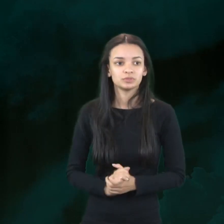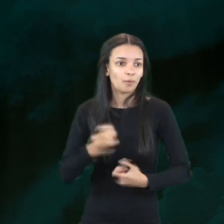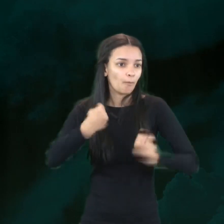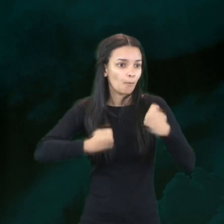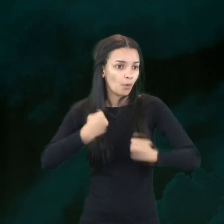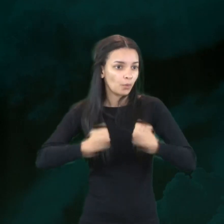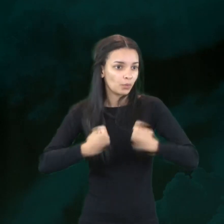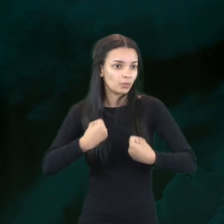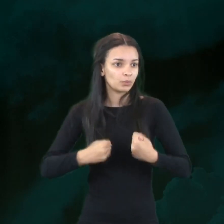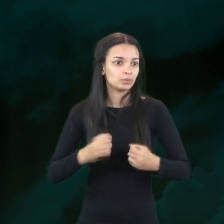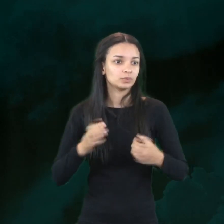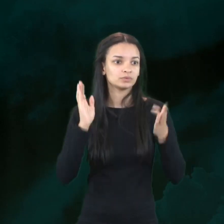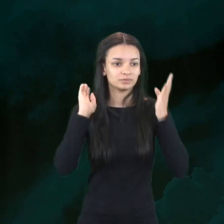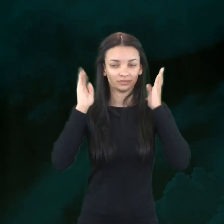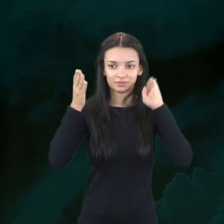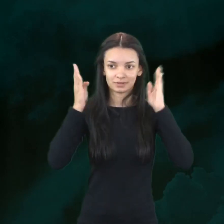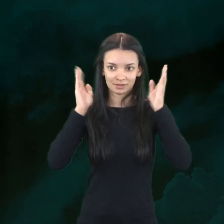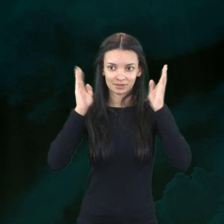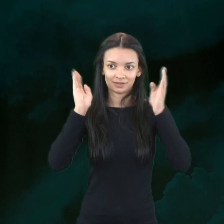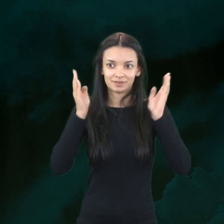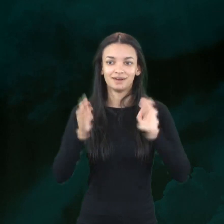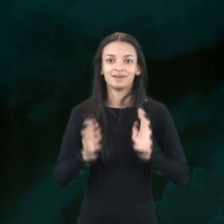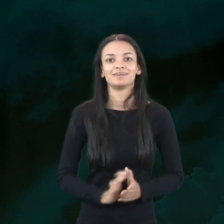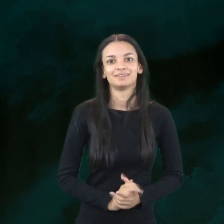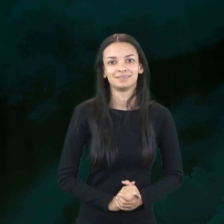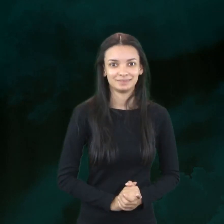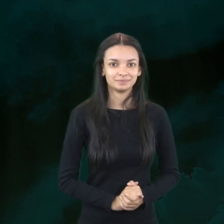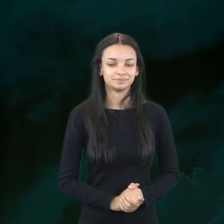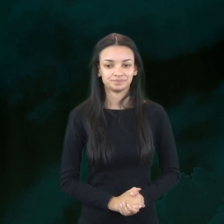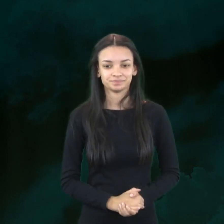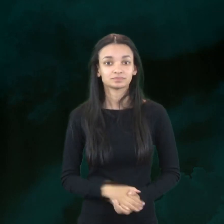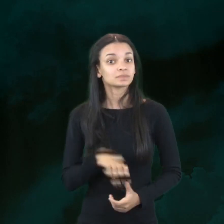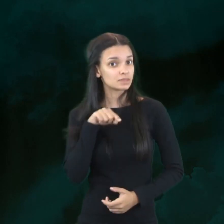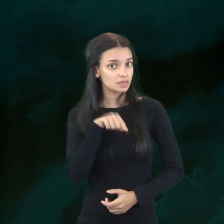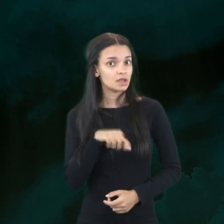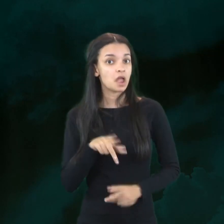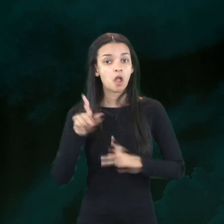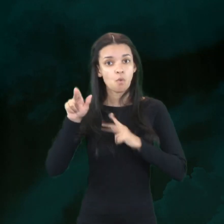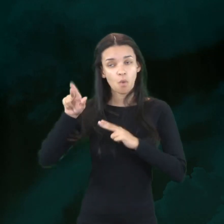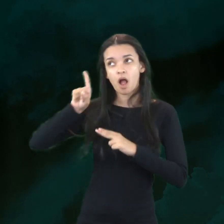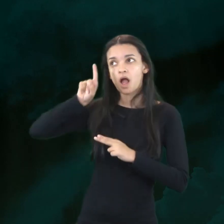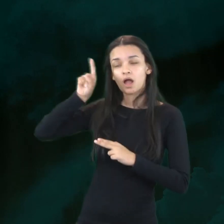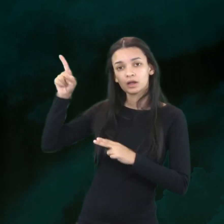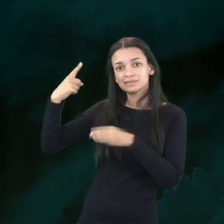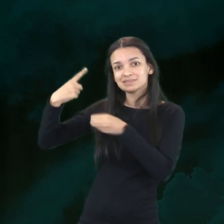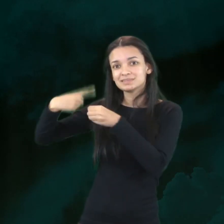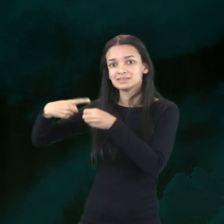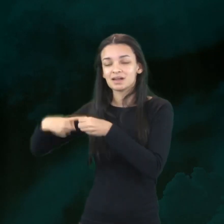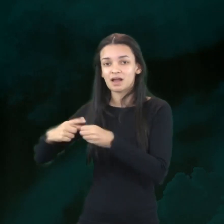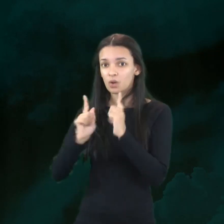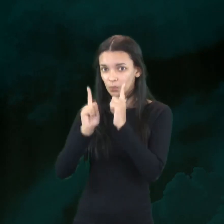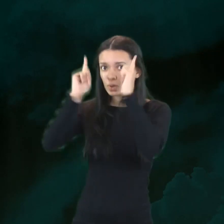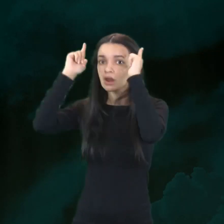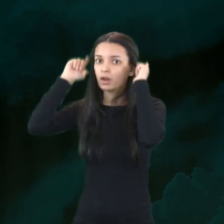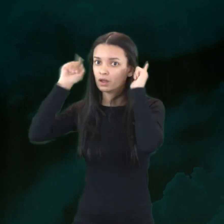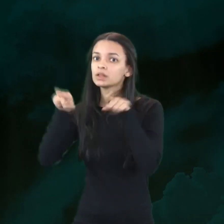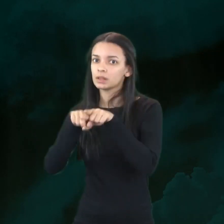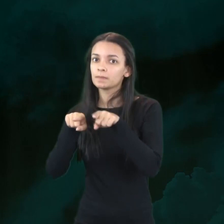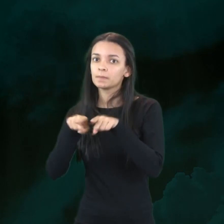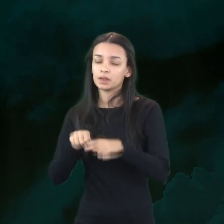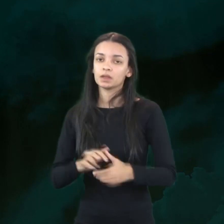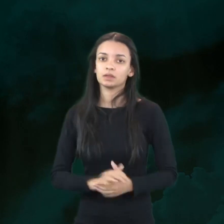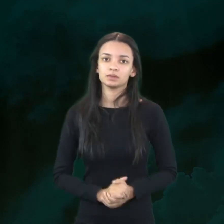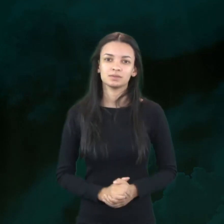irmãos, isso está nesse mesmo princípio dos gregos. E nós queremos apresentar a vocês um